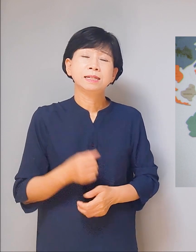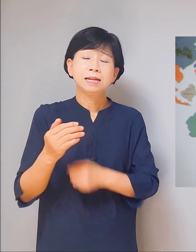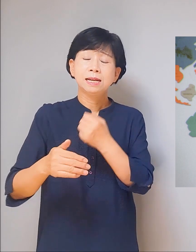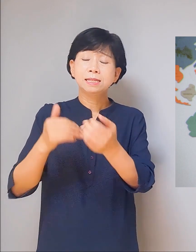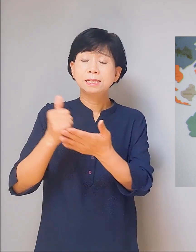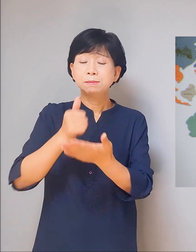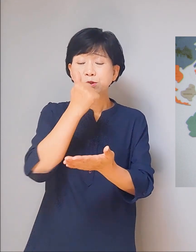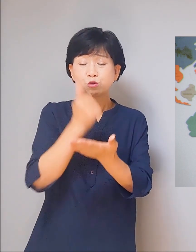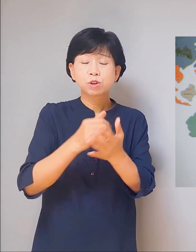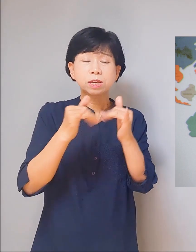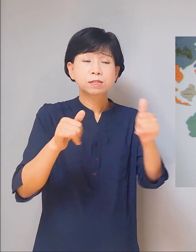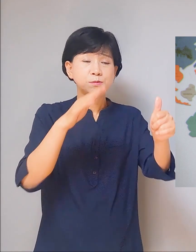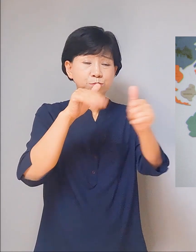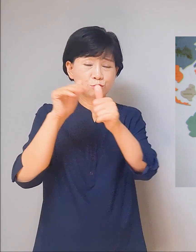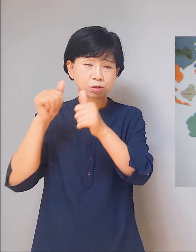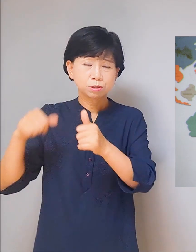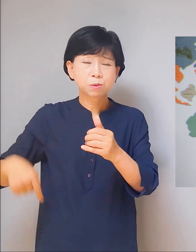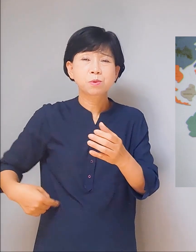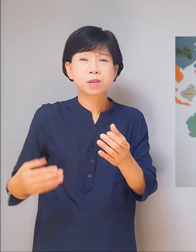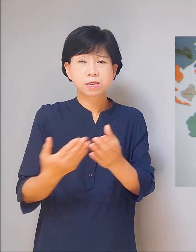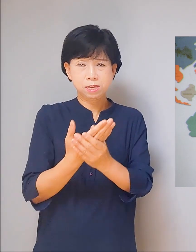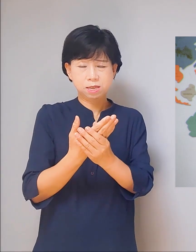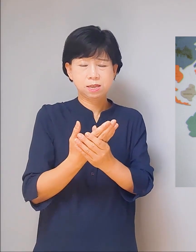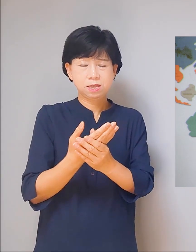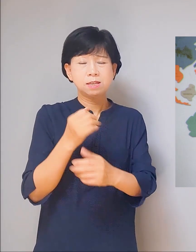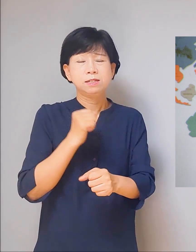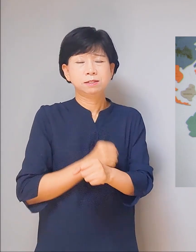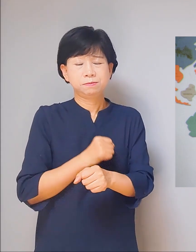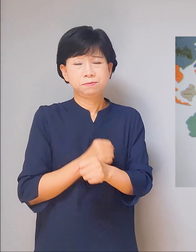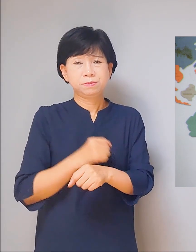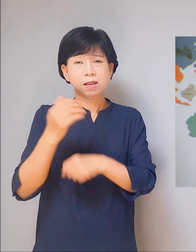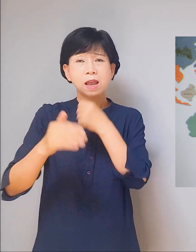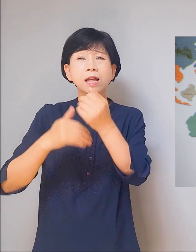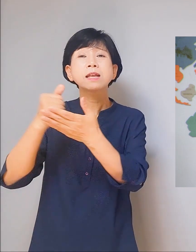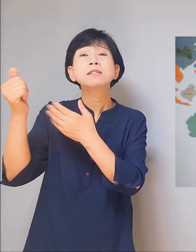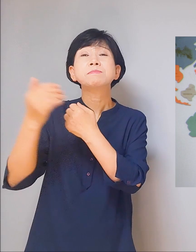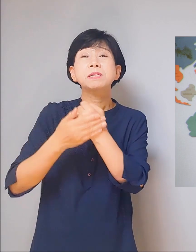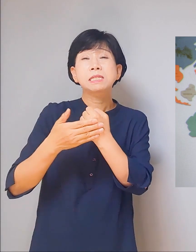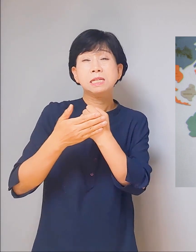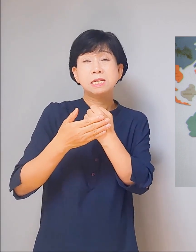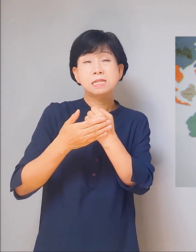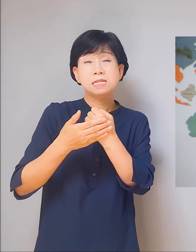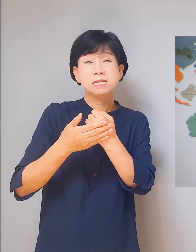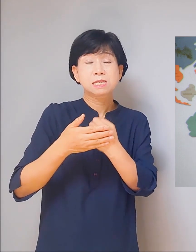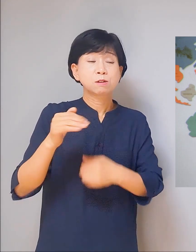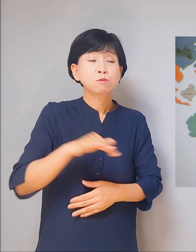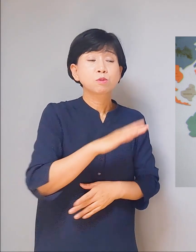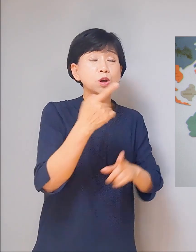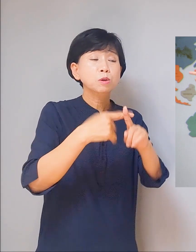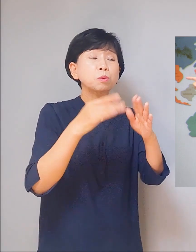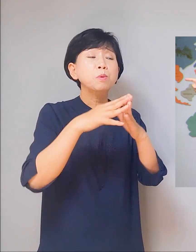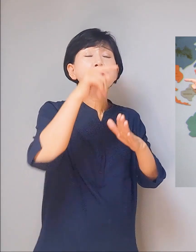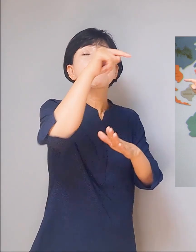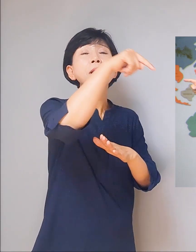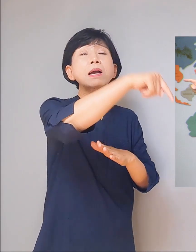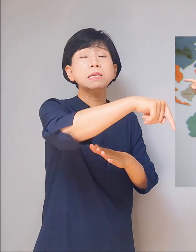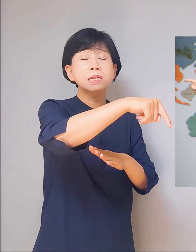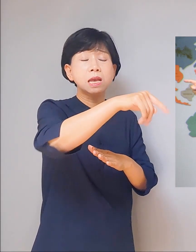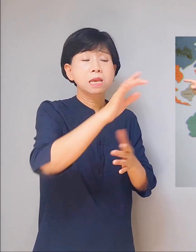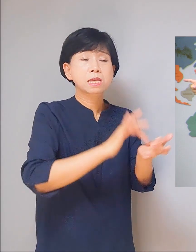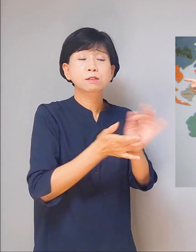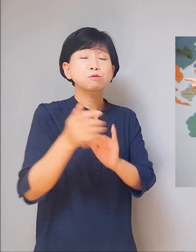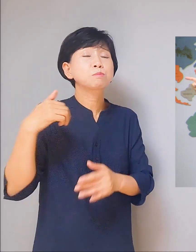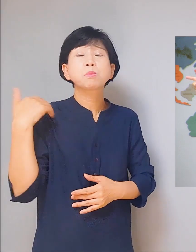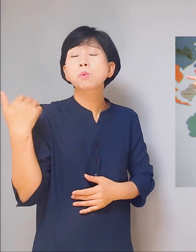하나님은 죄인을 불러 회개시키는 줄 믿습니다. 여러분, 하나님의 일방적인 은총이에요. 우리가 저 교회 바깥에 예수님을 전혀 알지